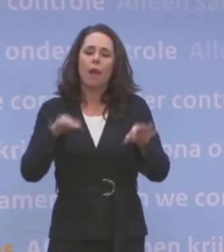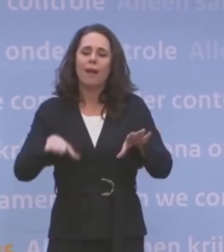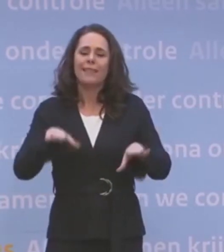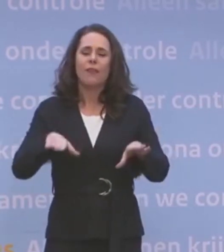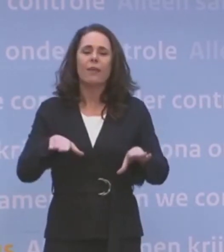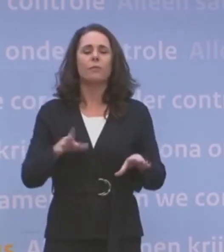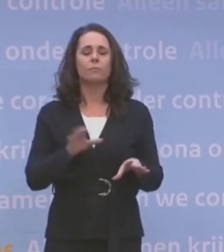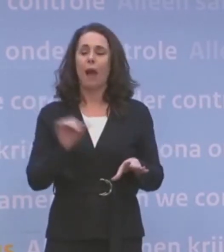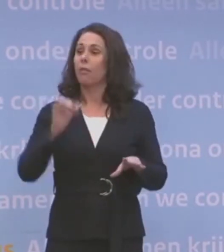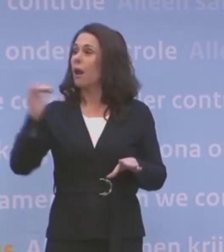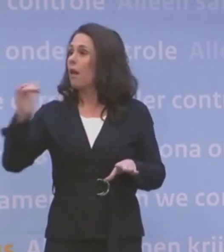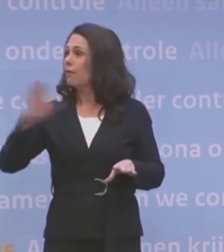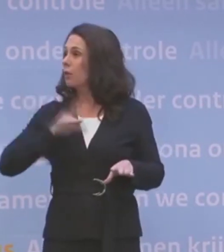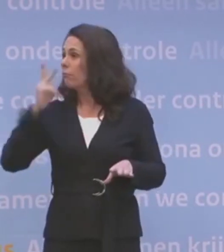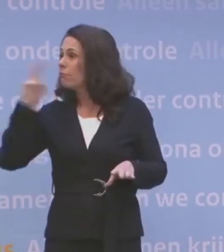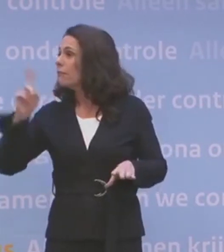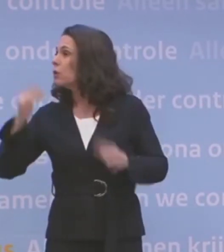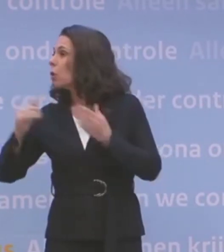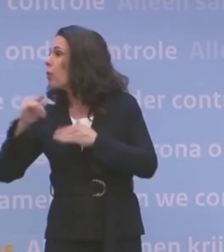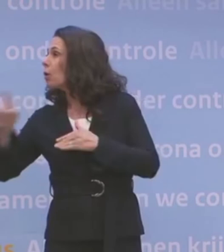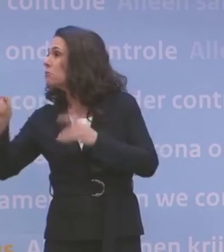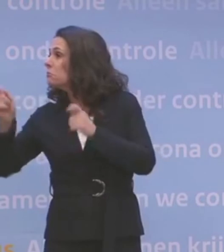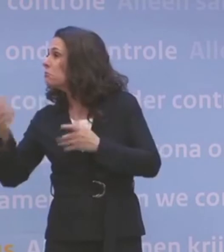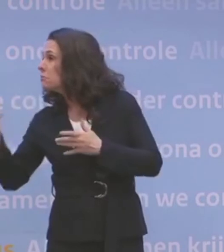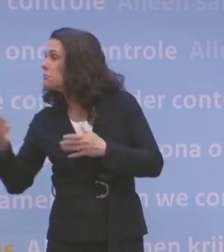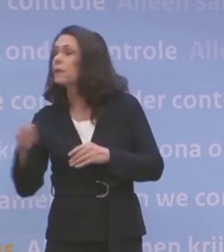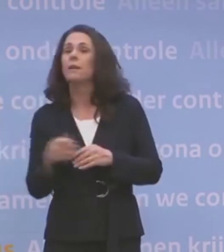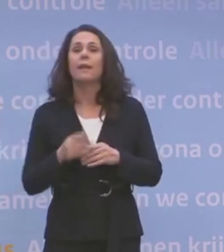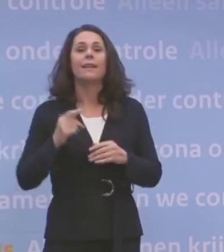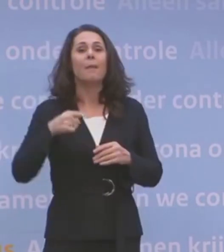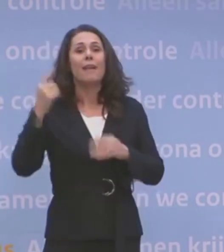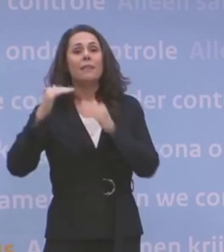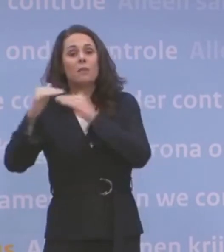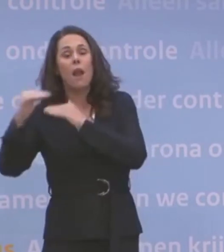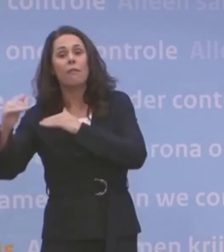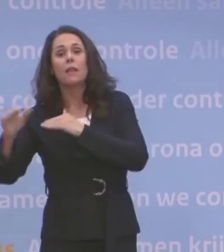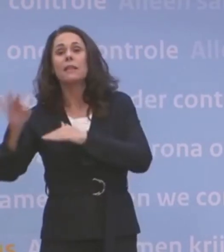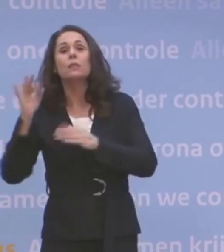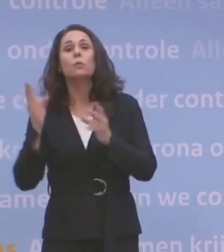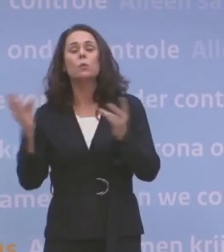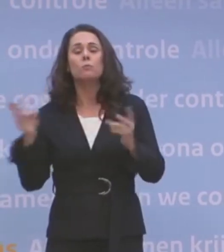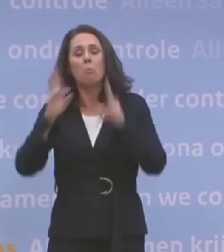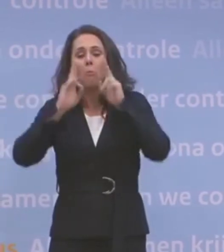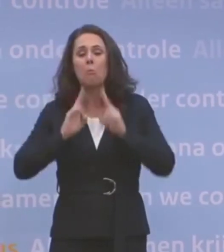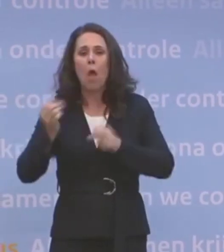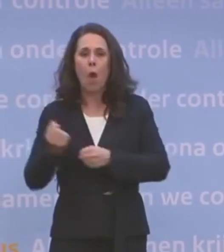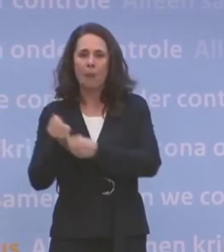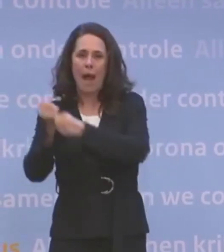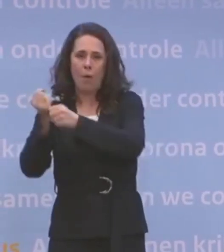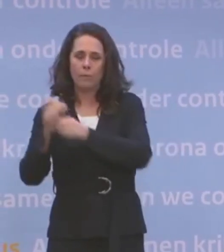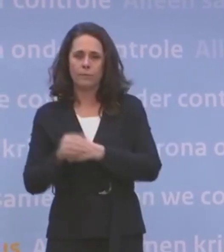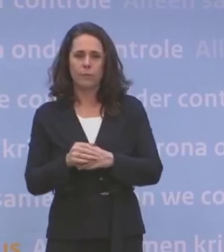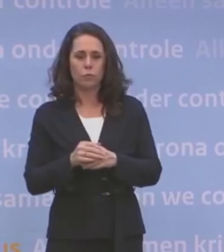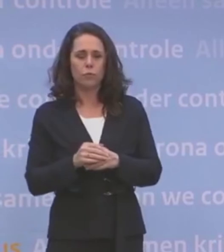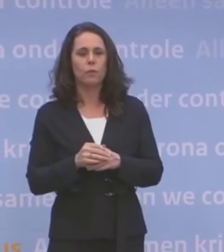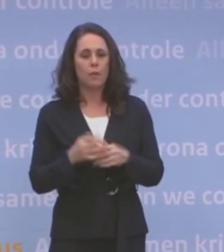landen gedaan wordt en wat er gebeurde. En we zien in de meeste landen dat men kiest voor een zorgvuldige opbouw. Met andere woorden, in